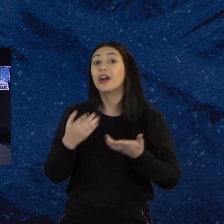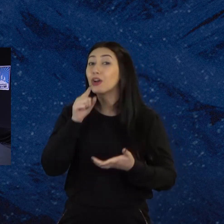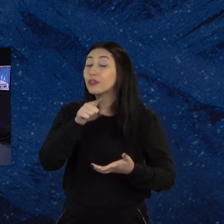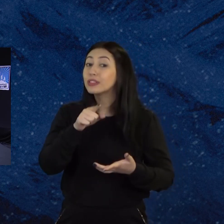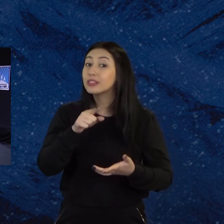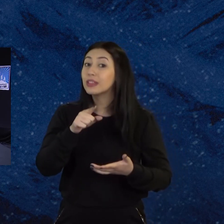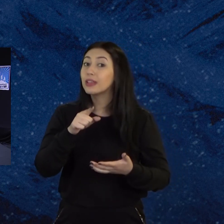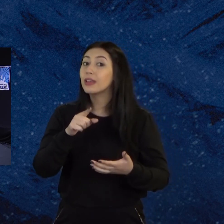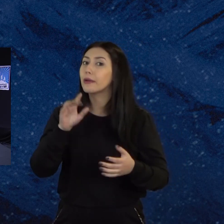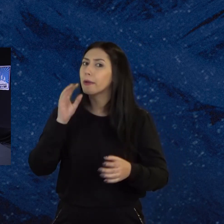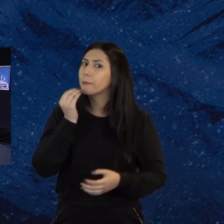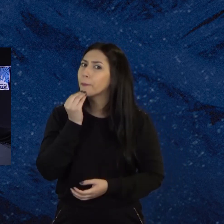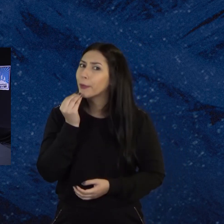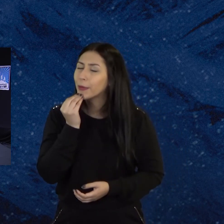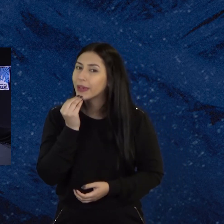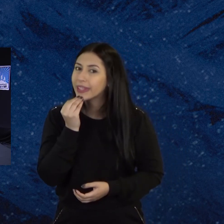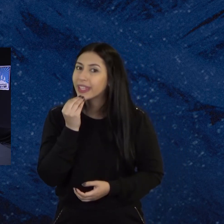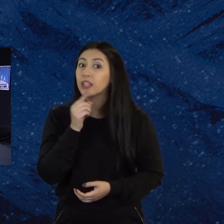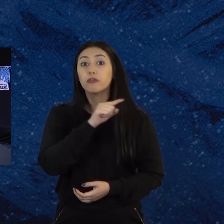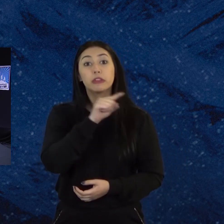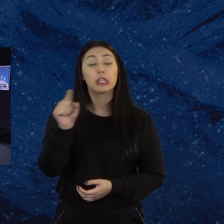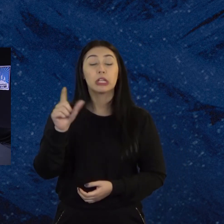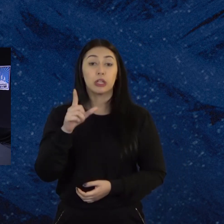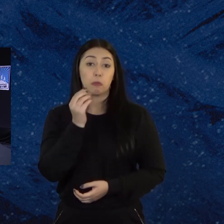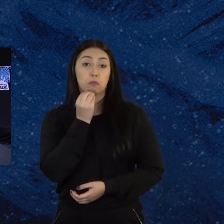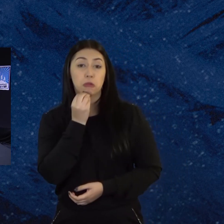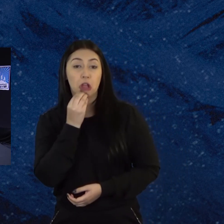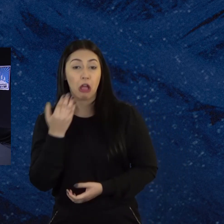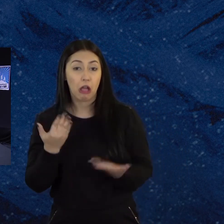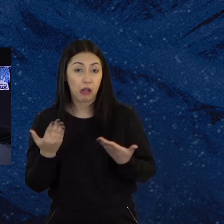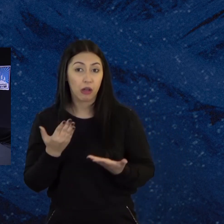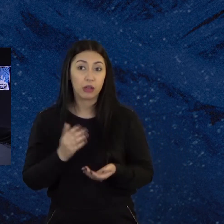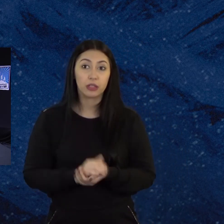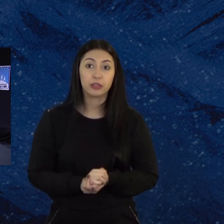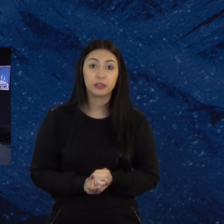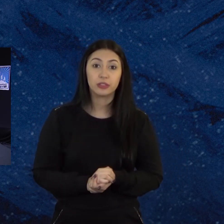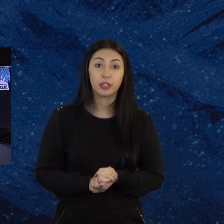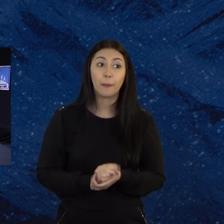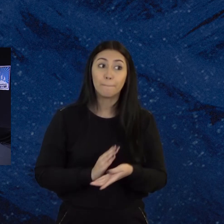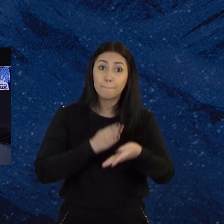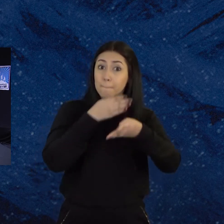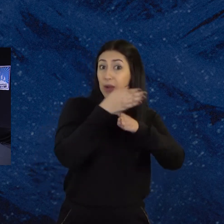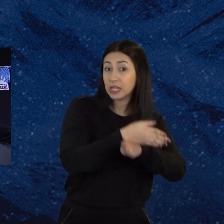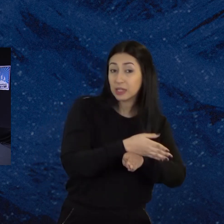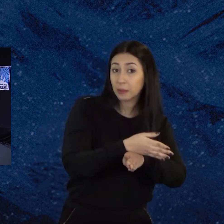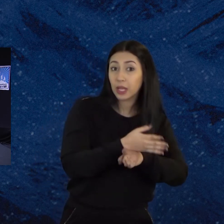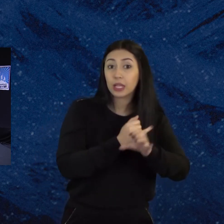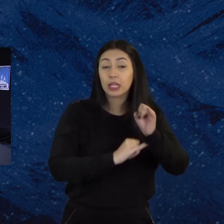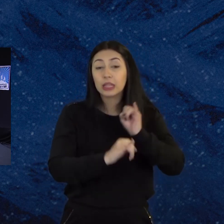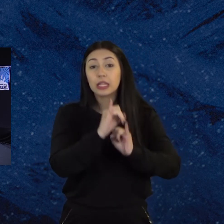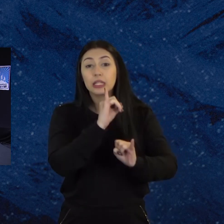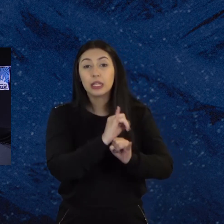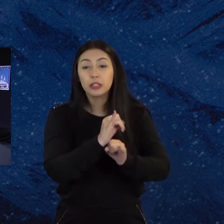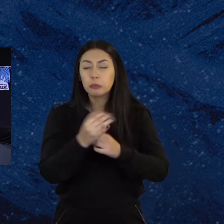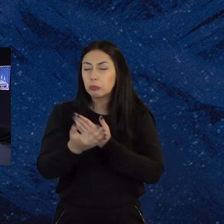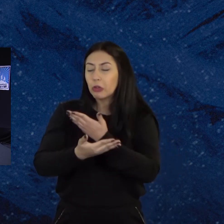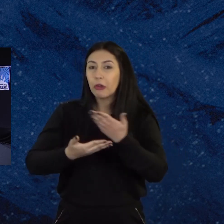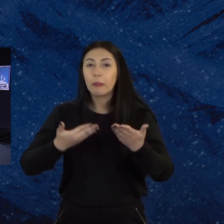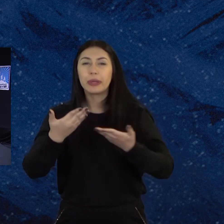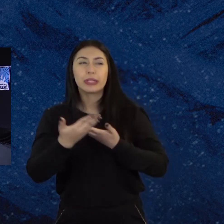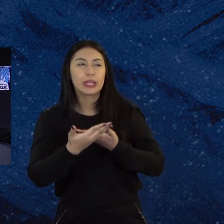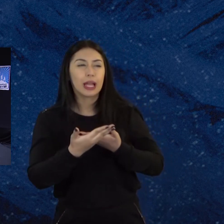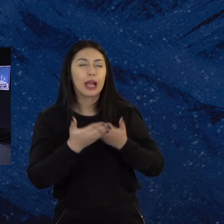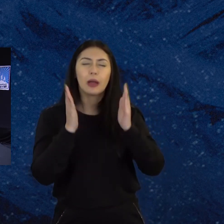momento. Todos vocês vão ter oportunidade agora de entrar numa sala virtual para poder compartilhar,